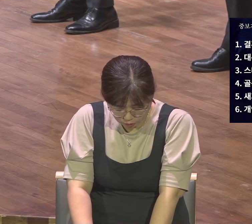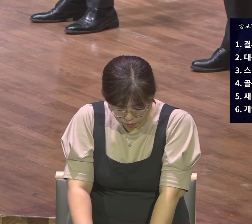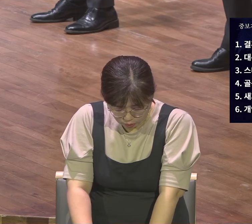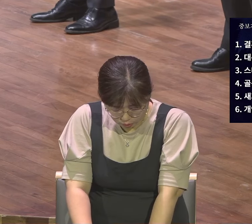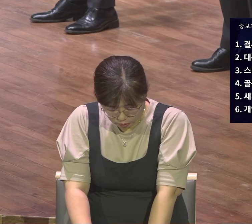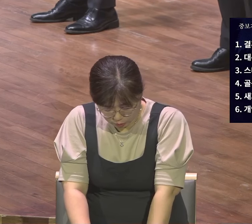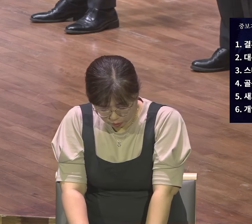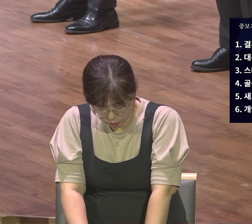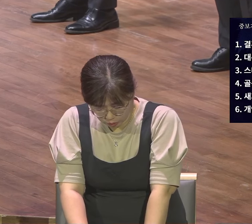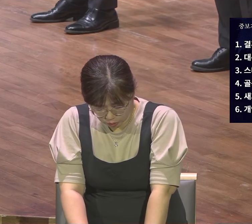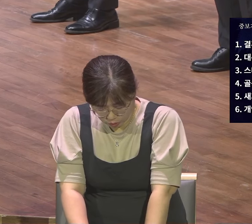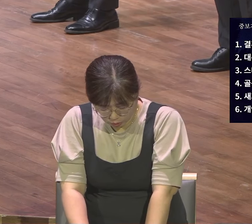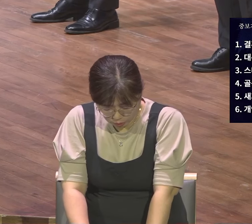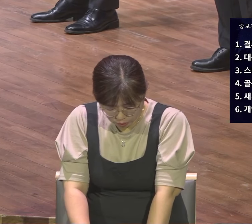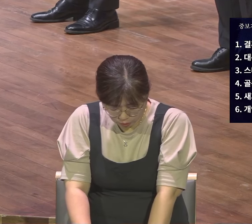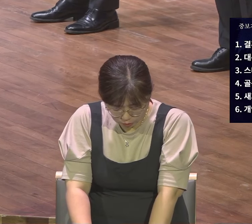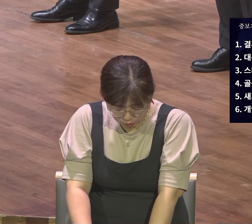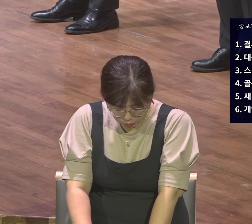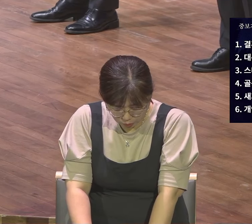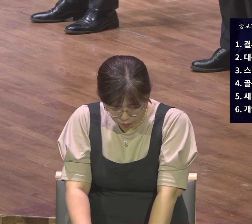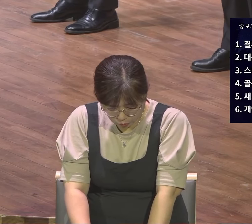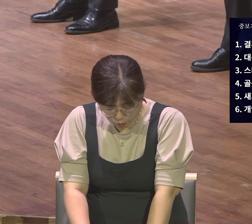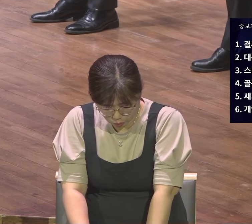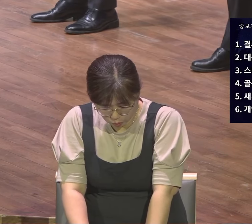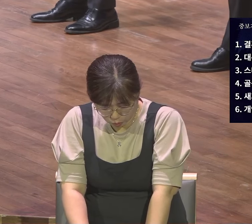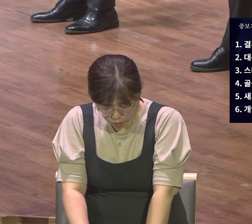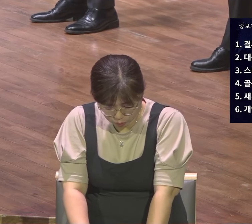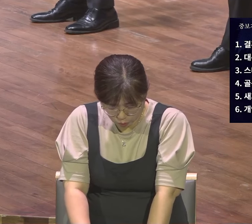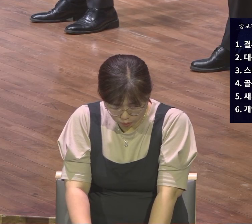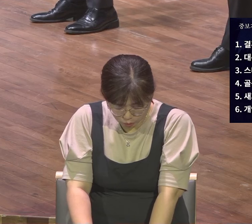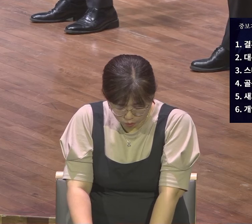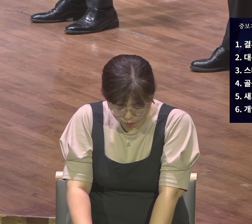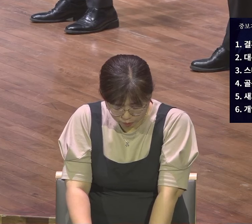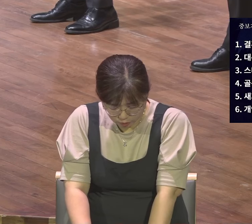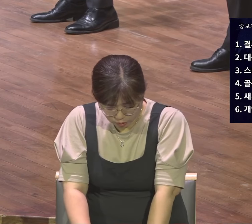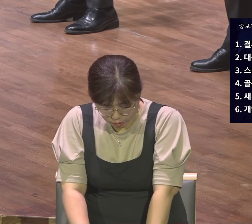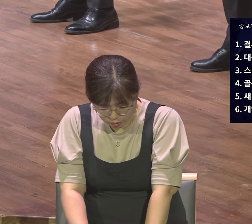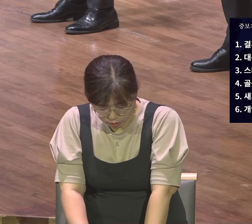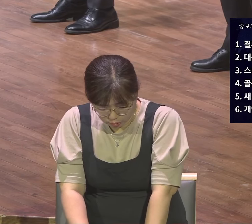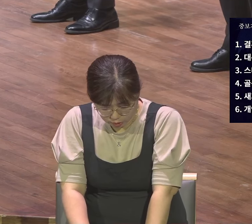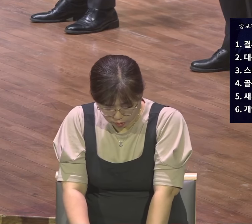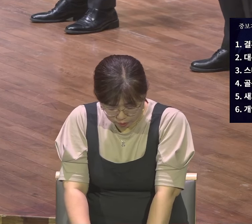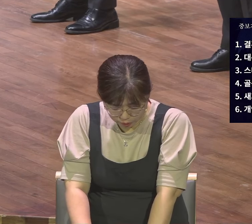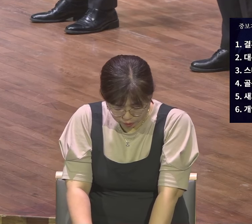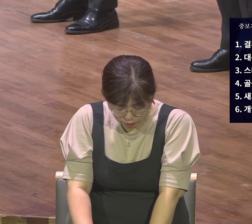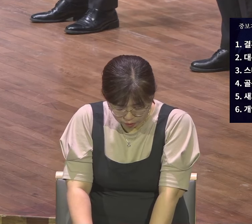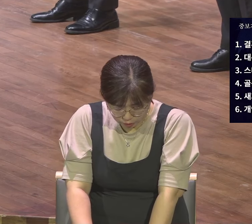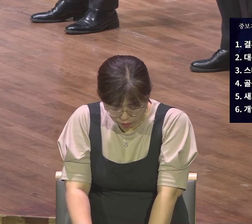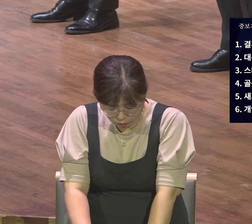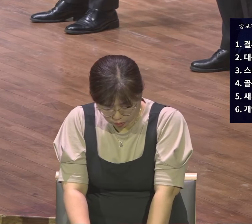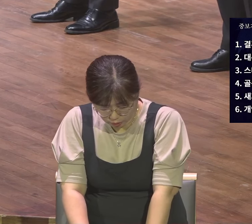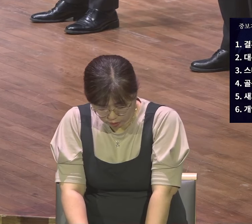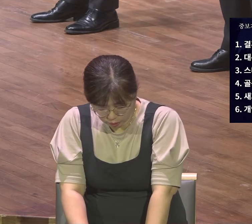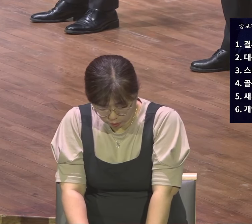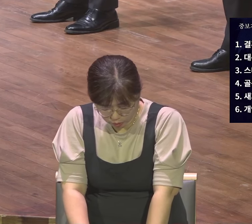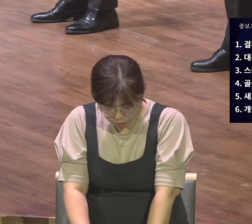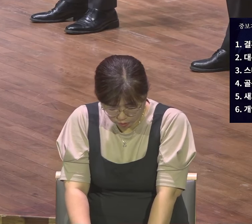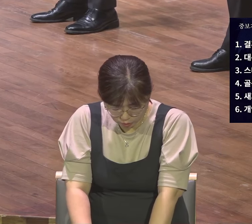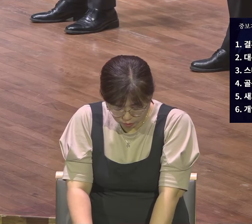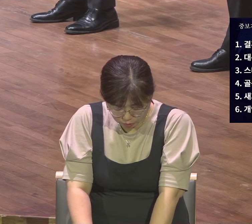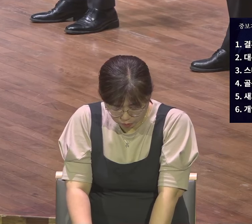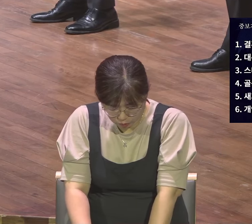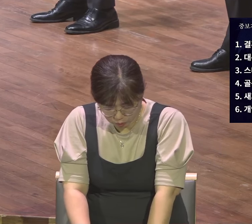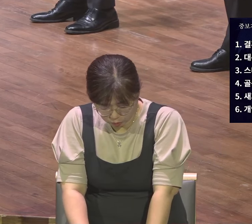복음화 속에 그 장막도가 넓혀지게 도와주시옵시며, 우리 선교사님들을 붙잡아 주시옵시며, 선교사님들을